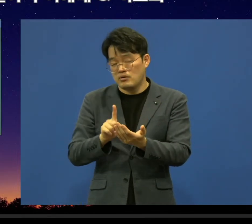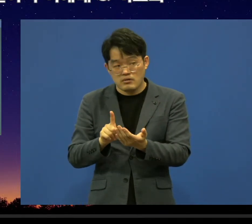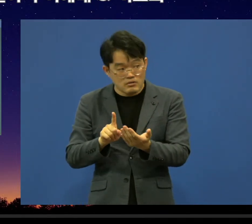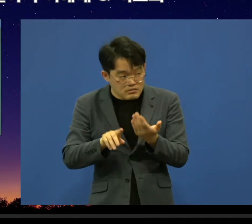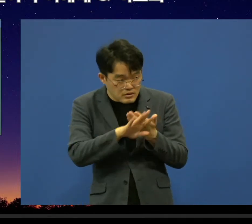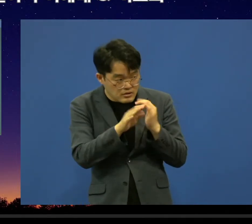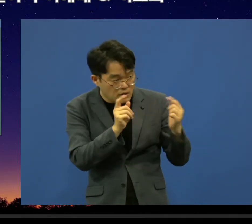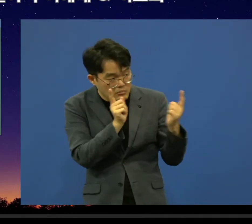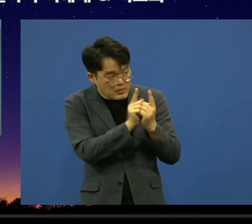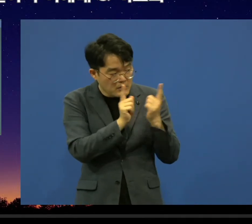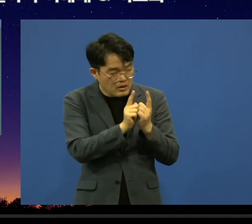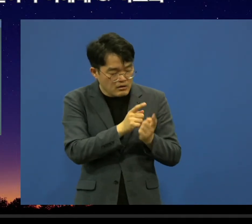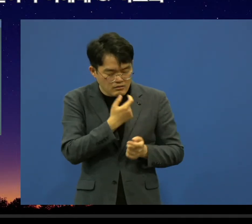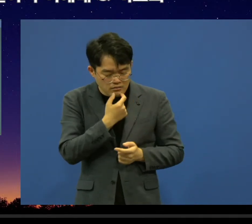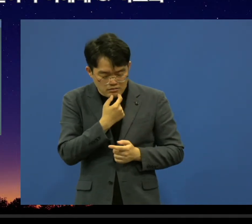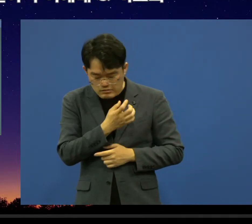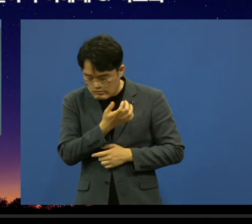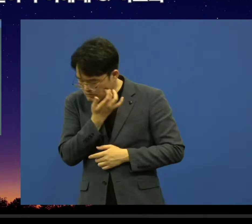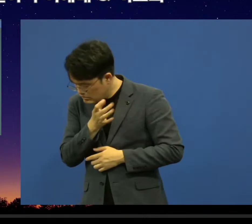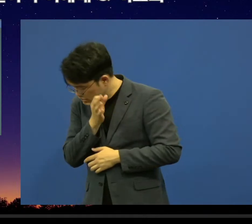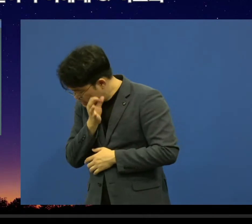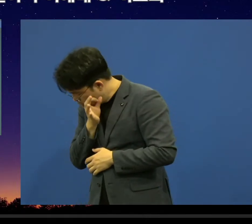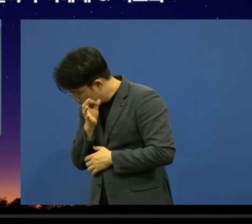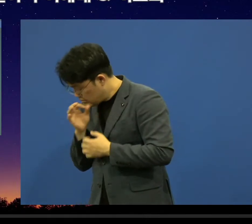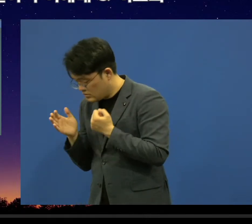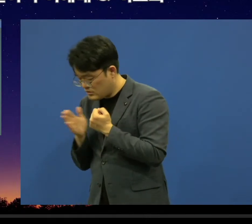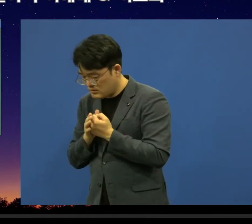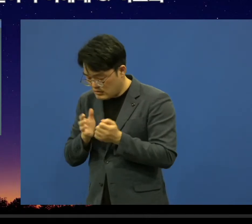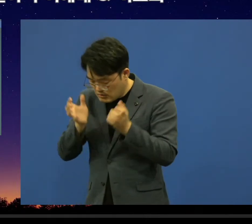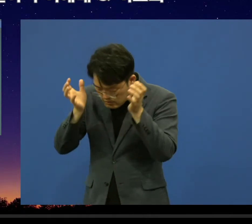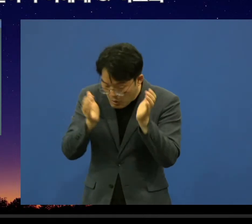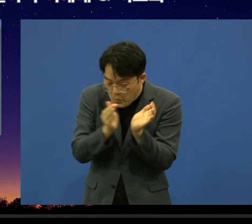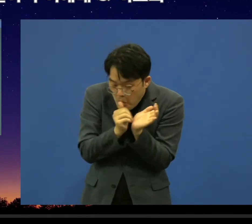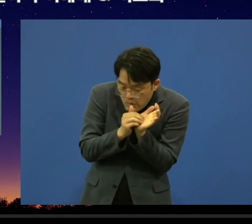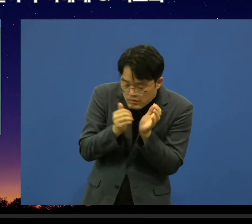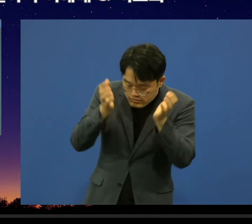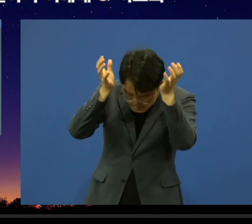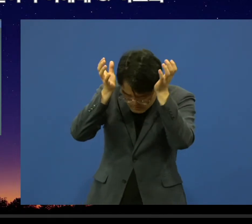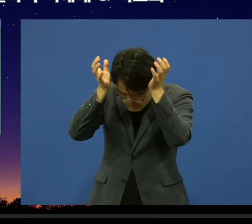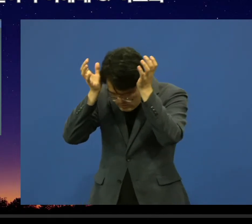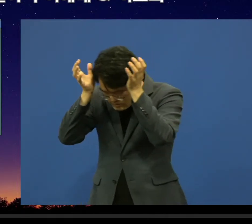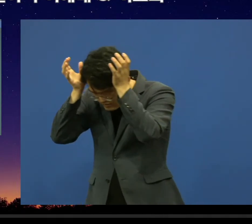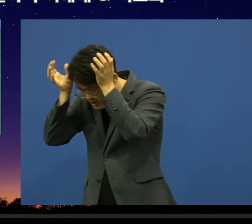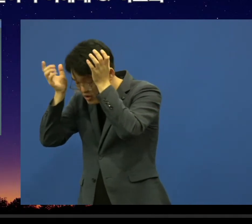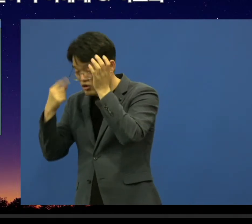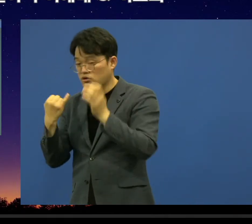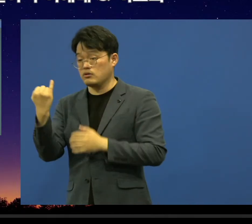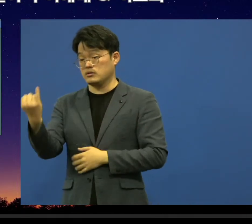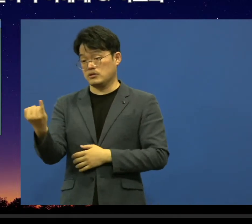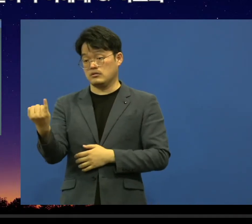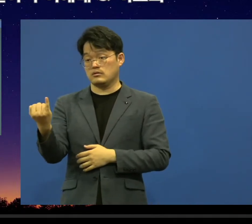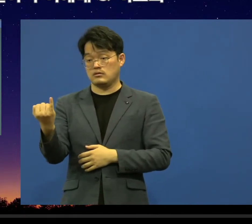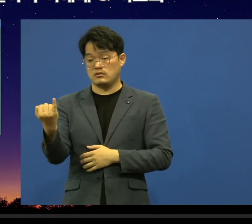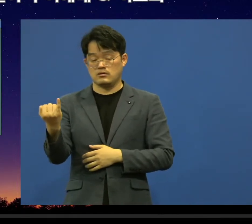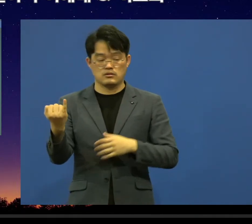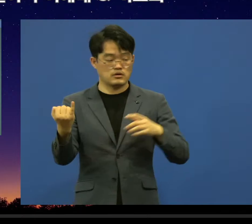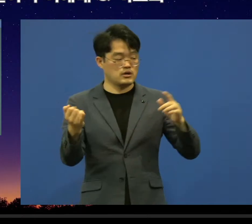대인기피증까지 있었어요. 그녀가 주님을 만날 때 그의 손에 있던